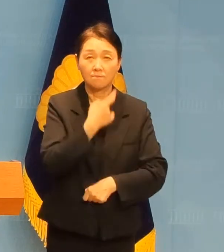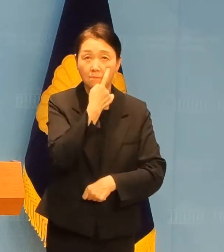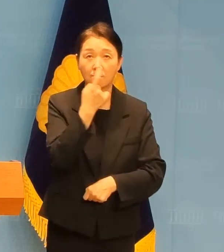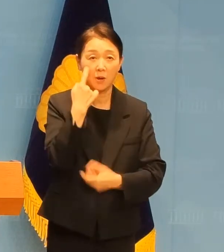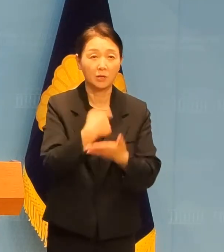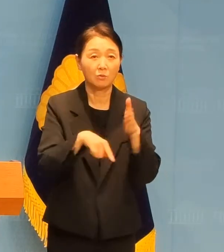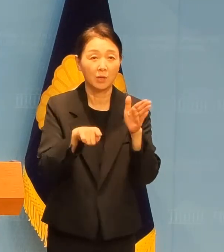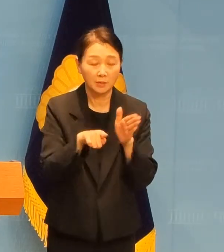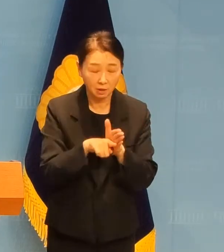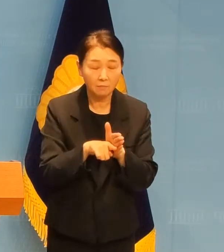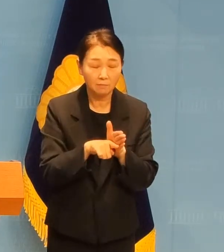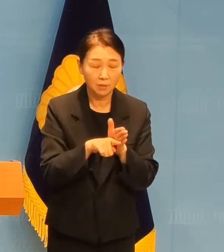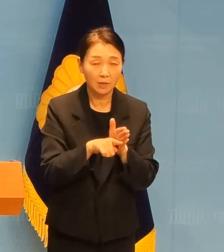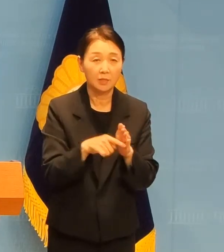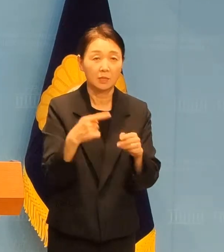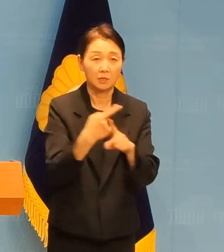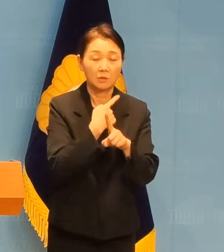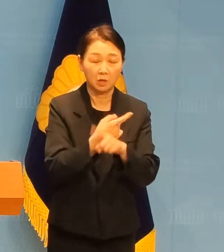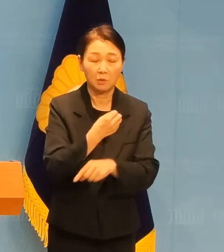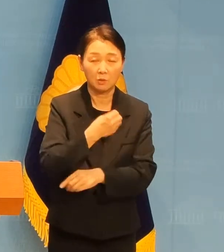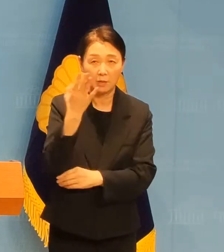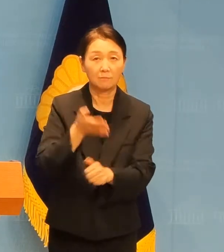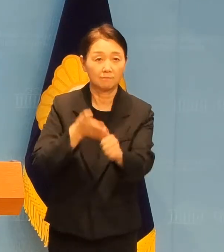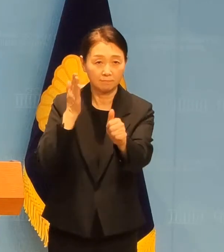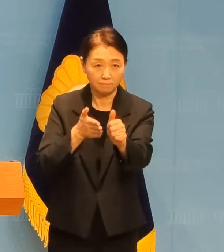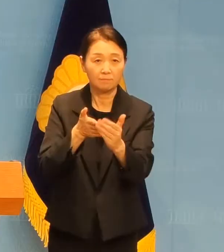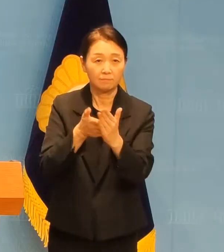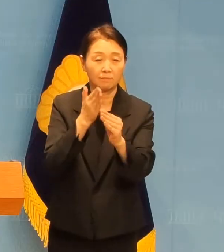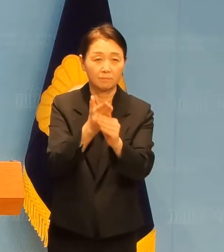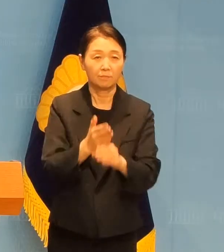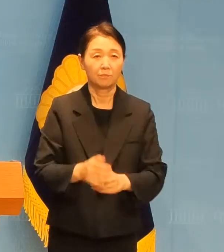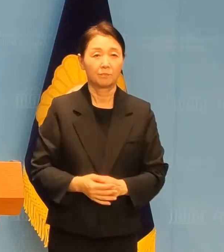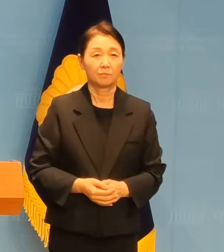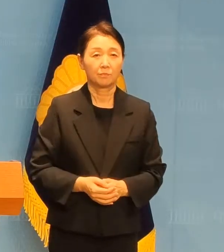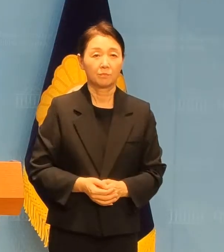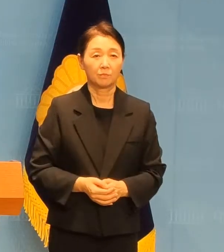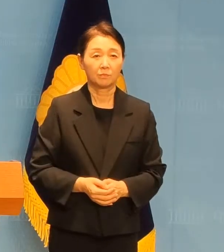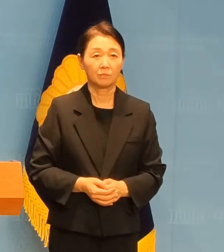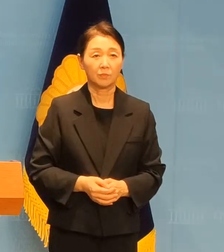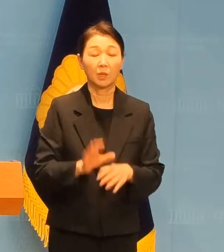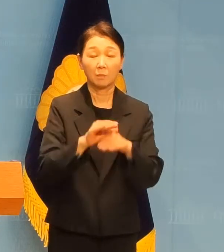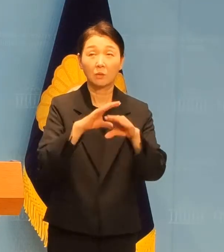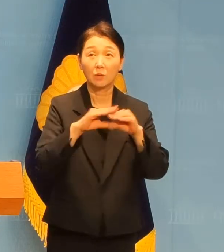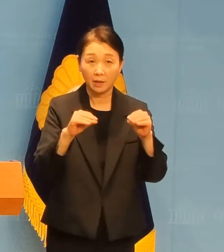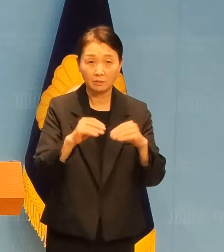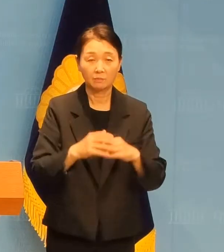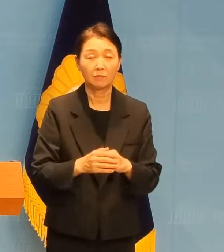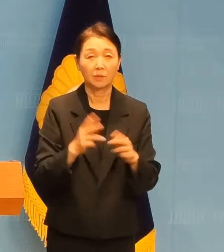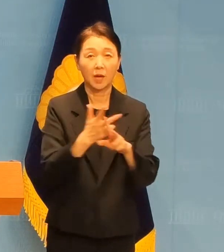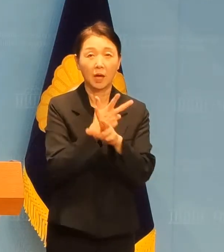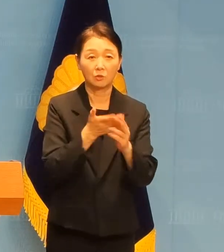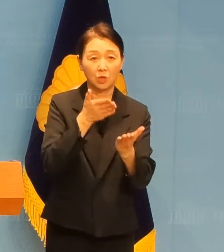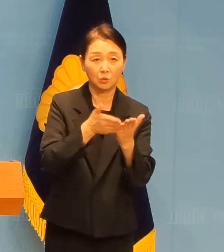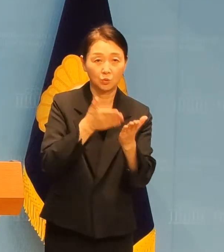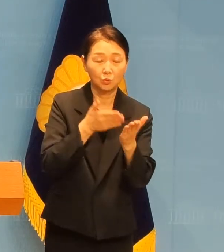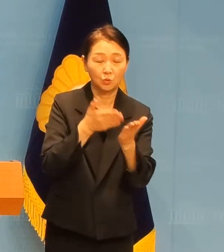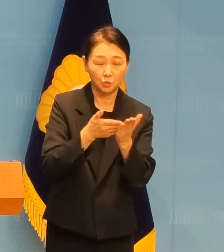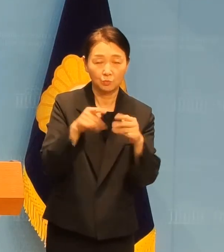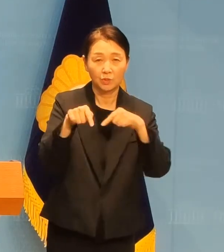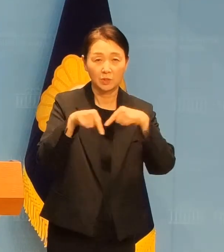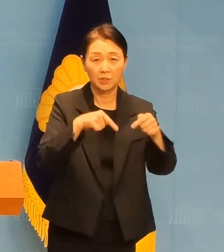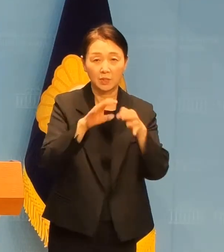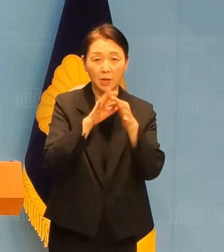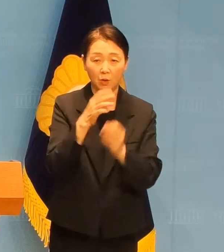위해 정정 및 반론 보도를 청구했습니다. 방송 대응 보고입니다. 한 주간 뉴스 및 시사 대담